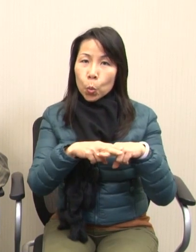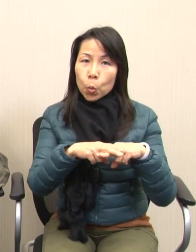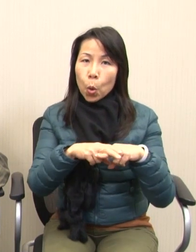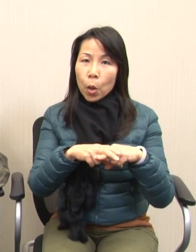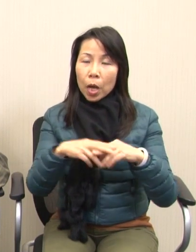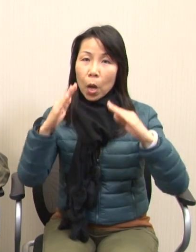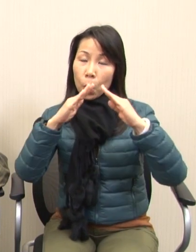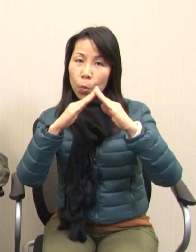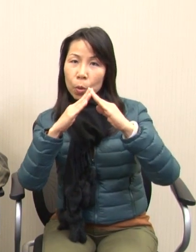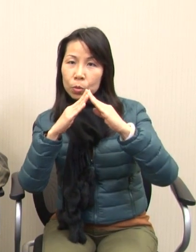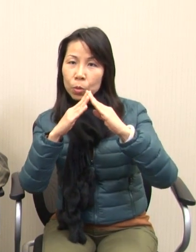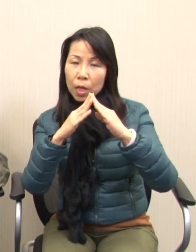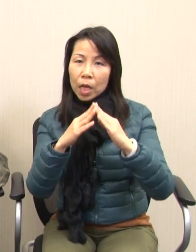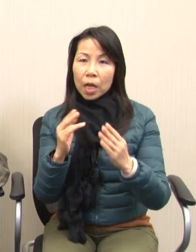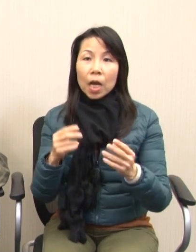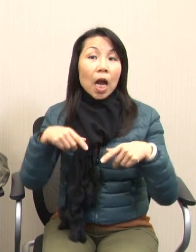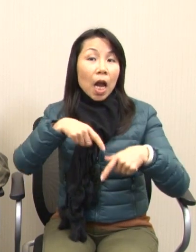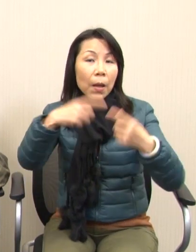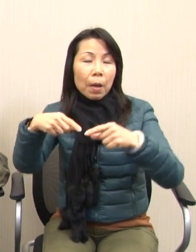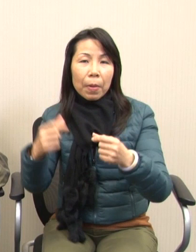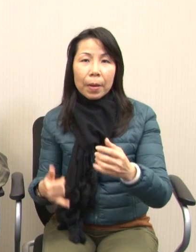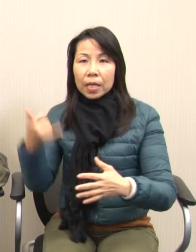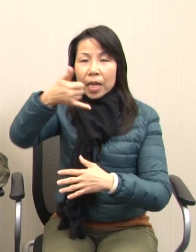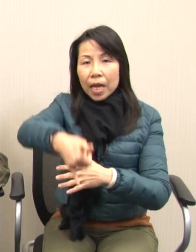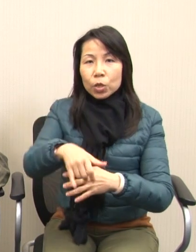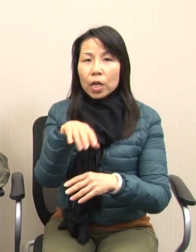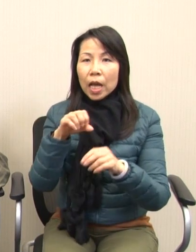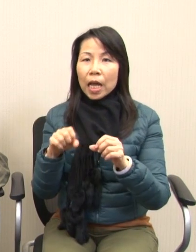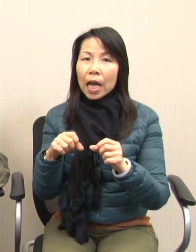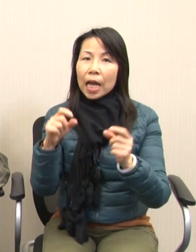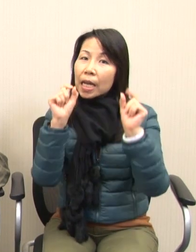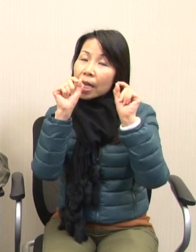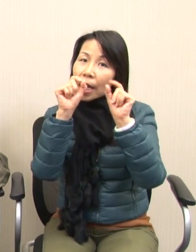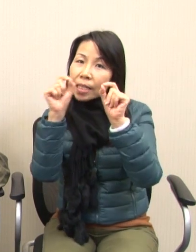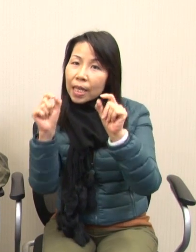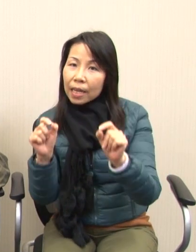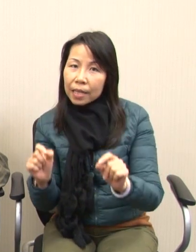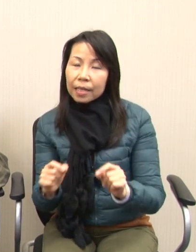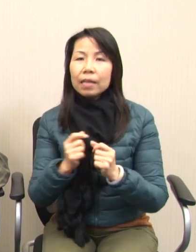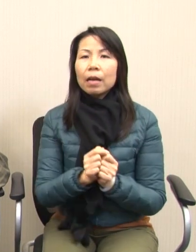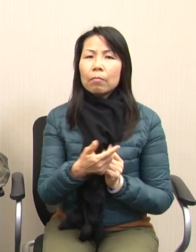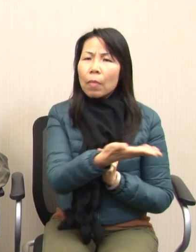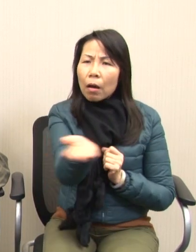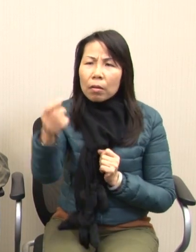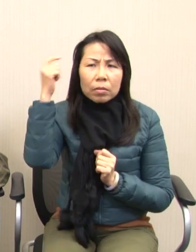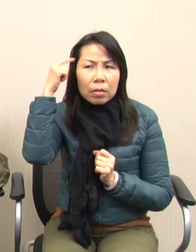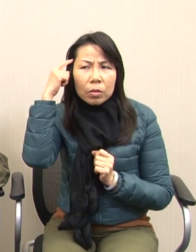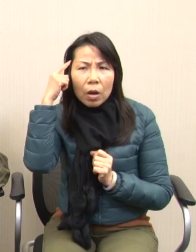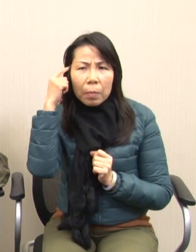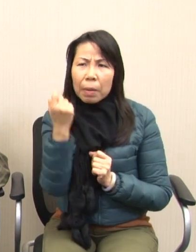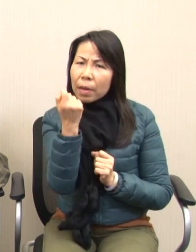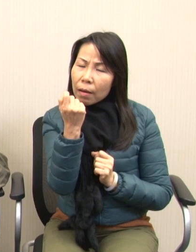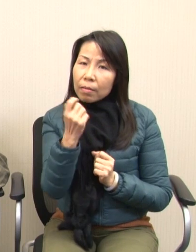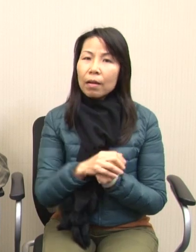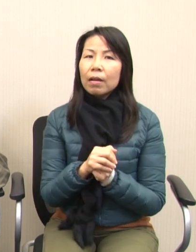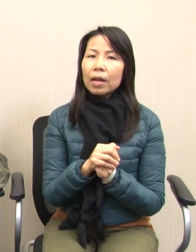话啊，又或者就系话我冇秘密噶，我都系跟翻程序去做。咁大家知道其实系咪咁纯情？因为依一个即系历